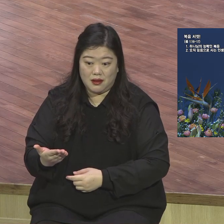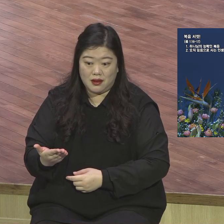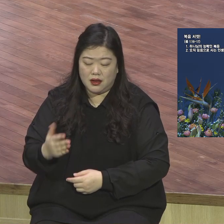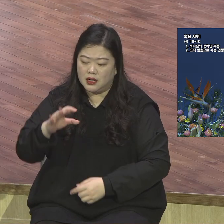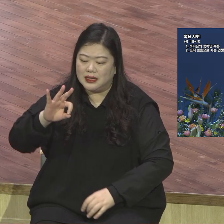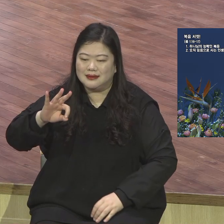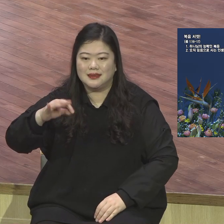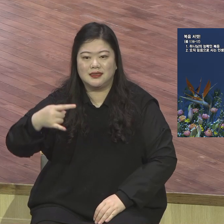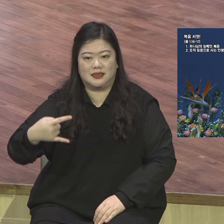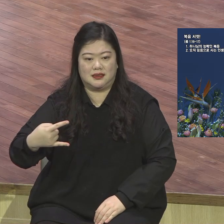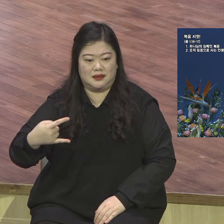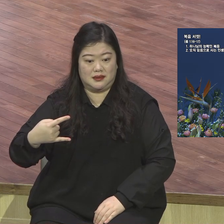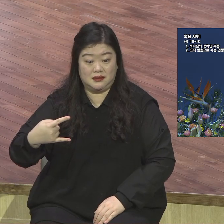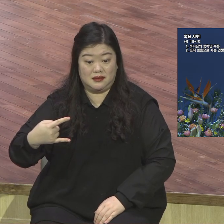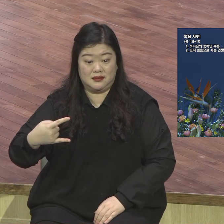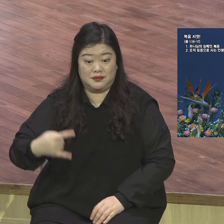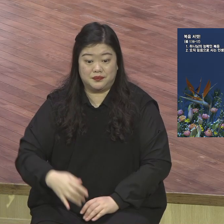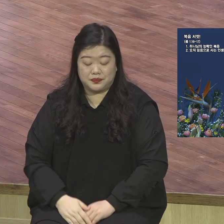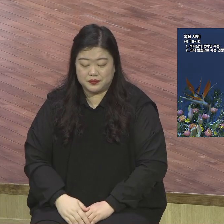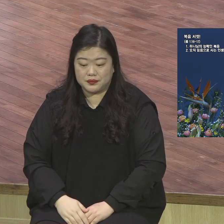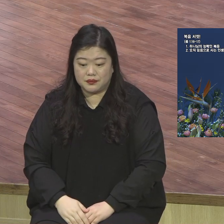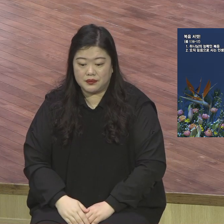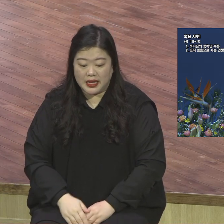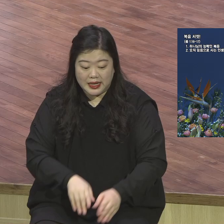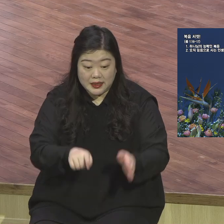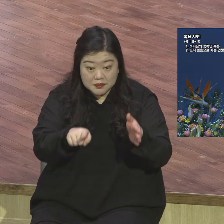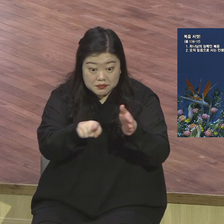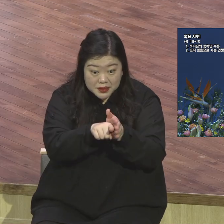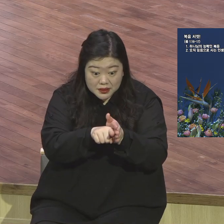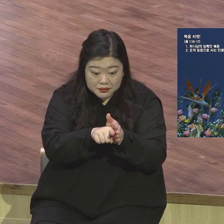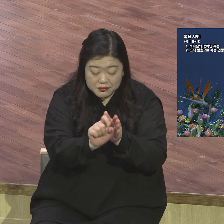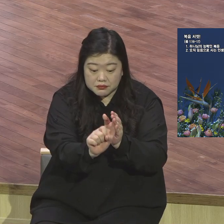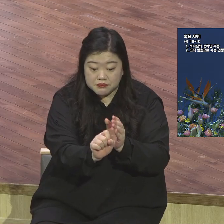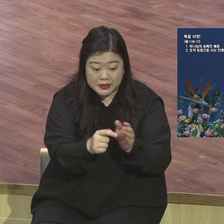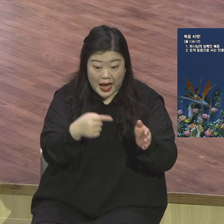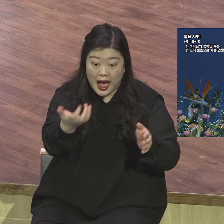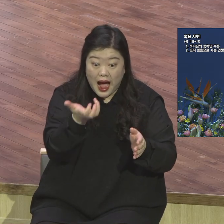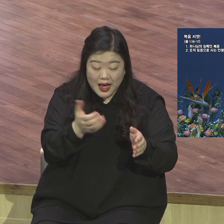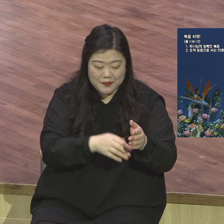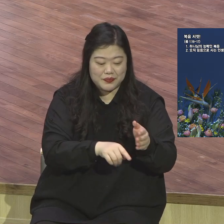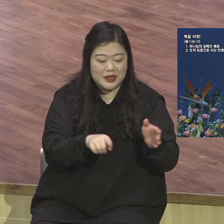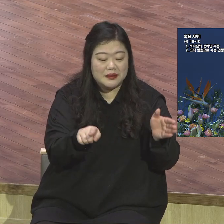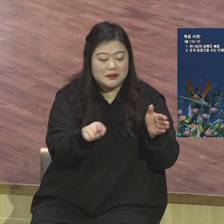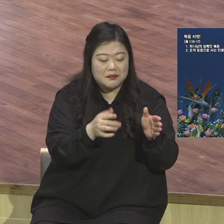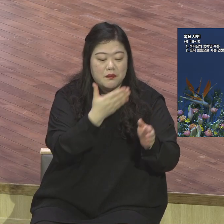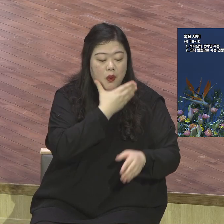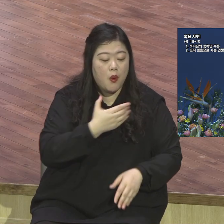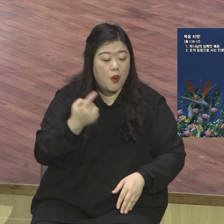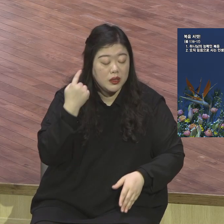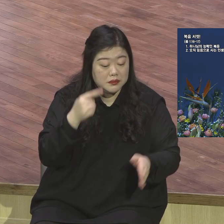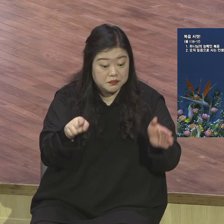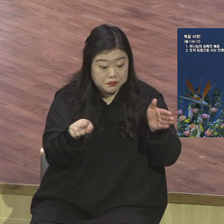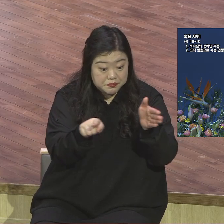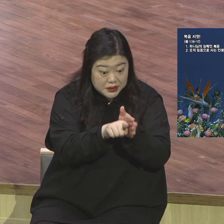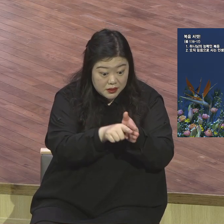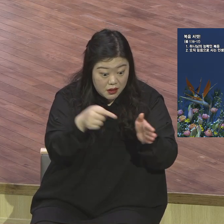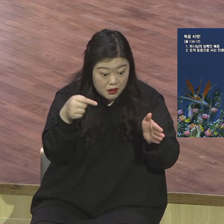복음이 믿는 자에게 구원을 주시는 하나님의 능력이 되는 이유 그